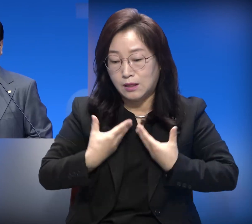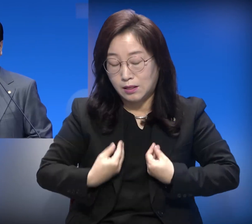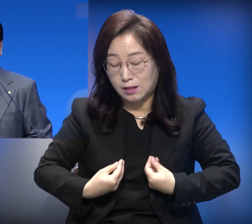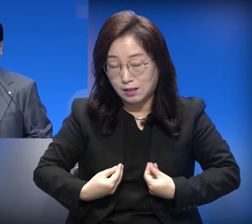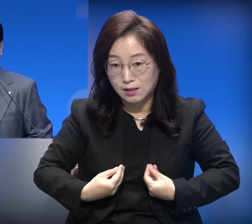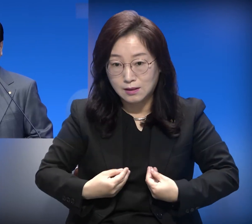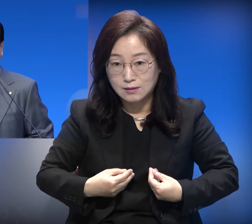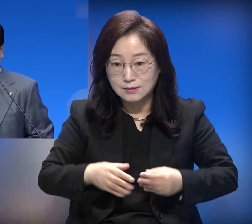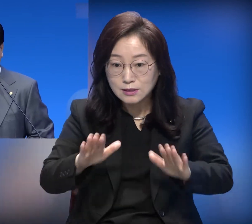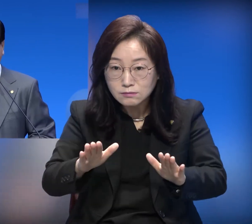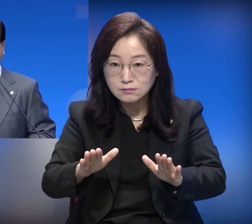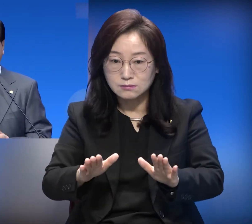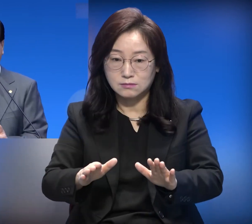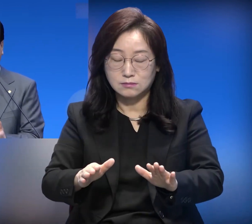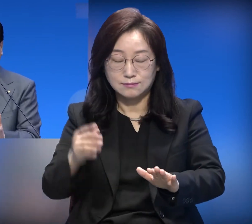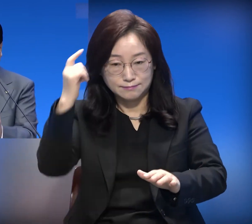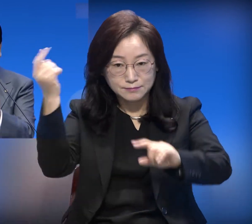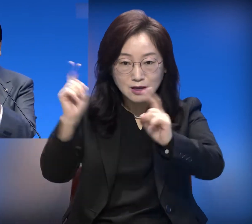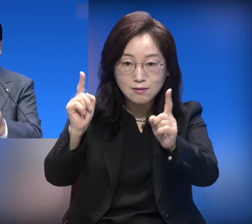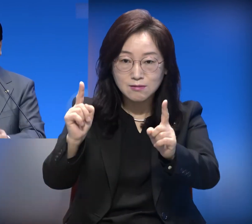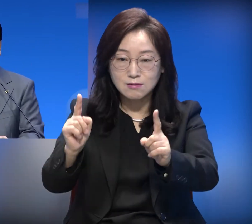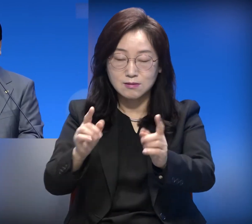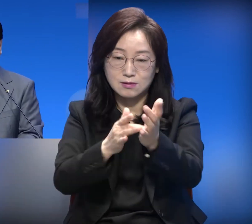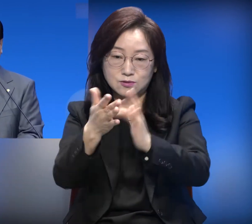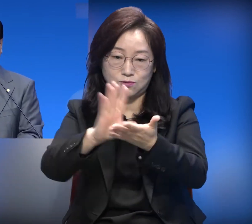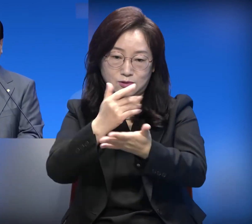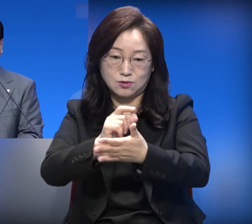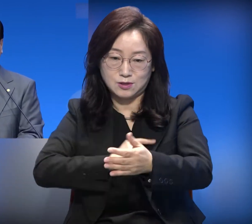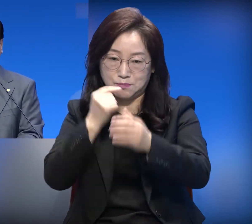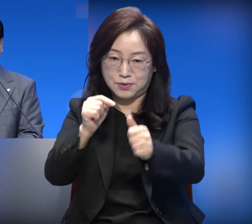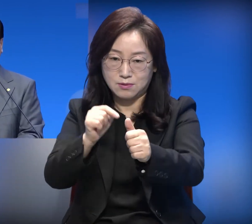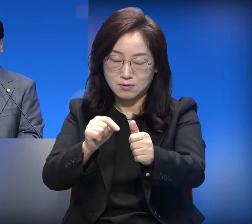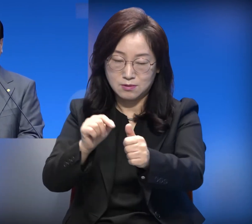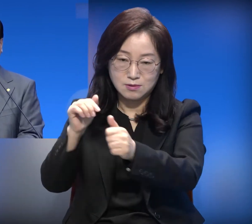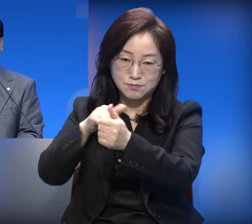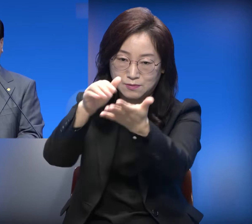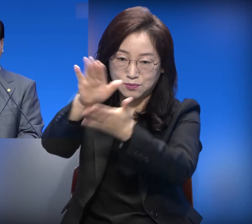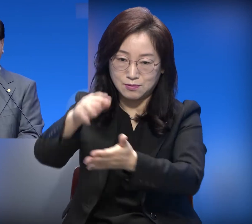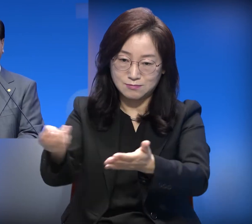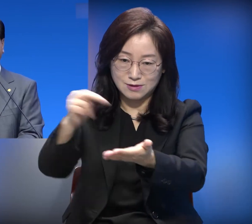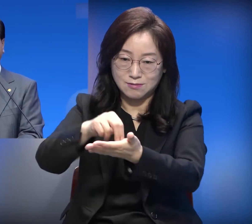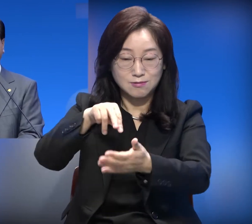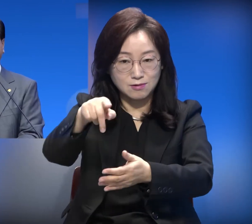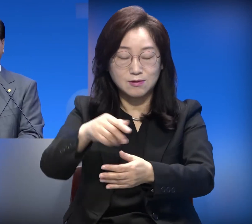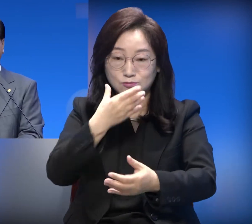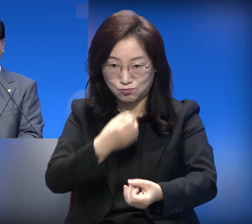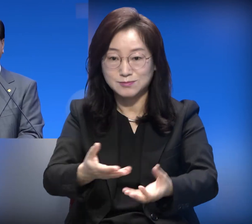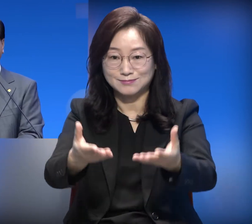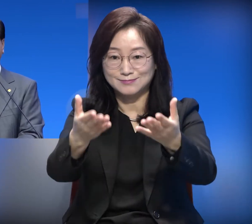이제는 예수의 이름으로 물리치고 일어나 걷는 여러분 모두 되기를 주님의 이름으로 축원합니다.